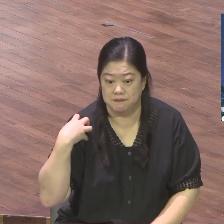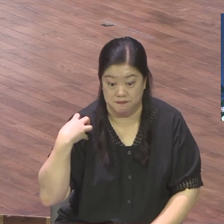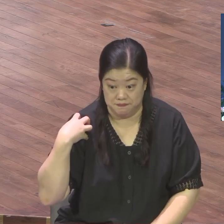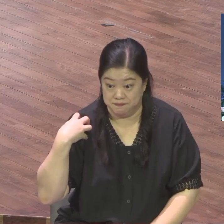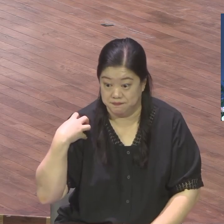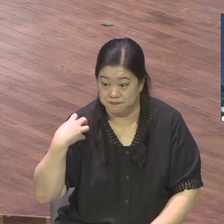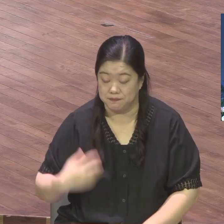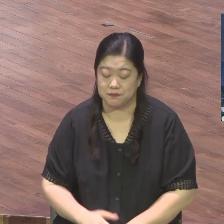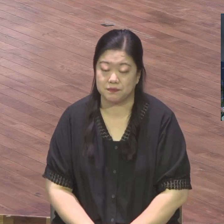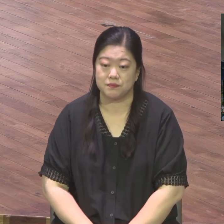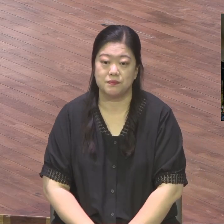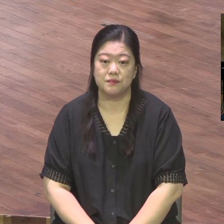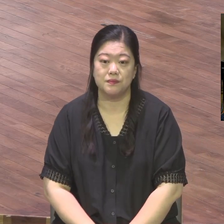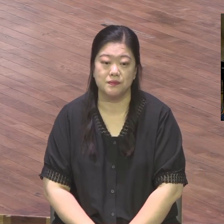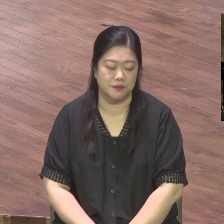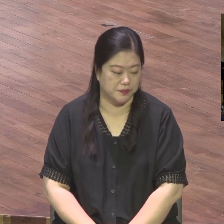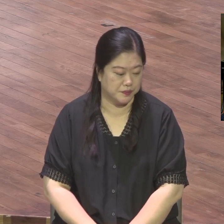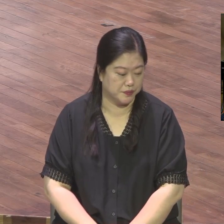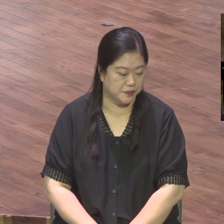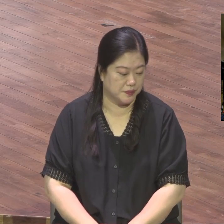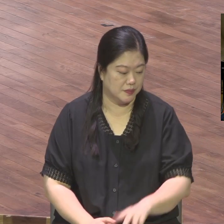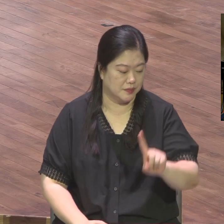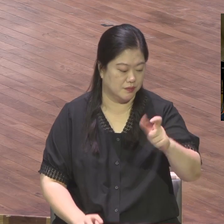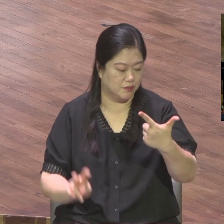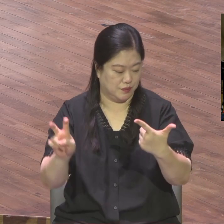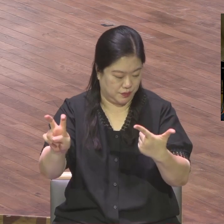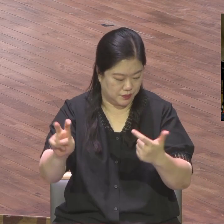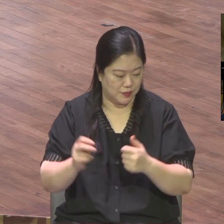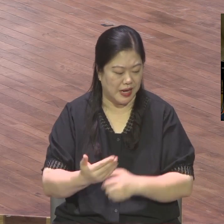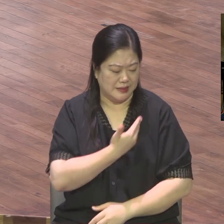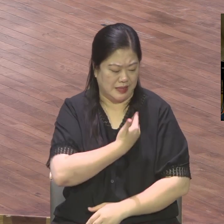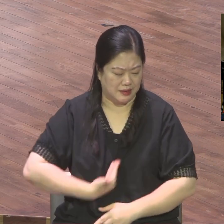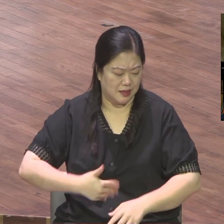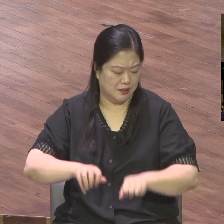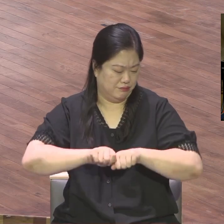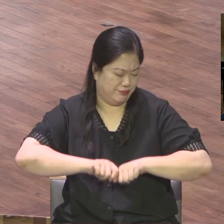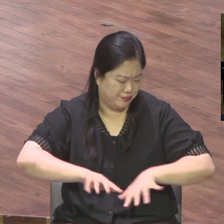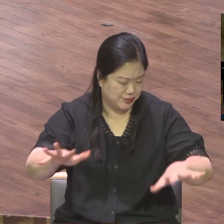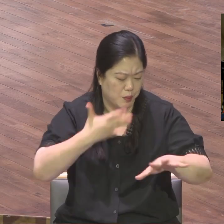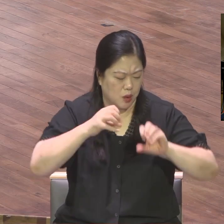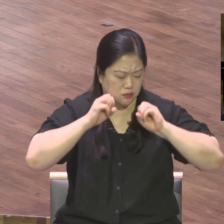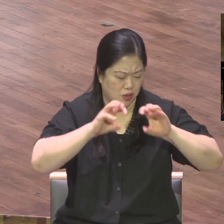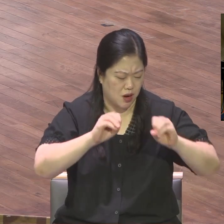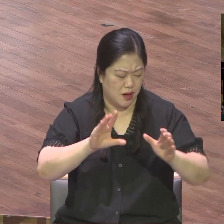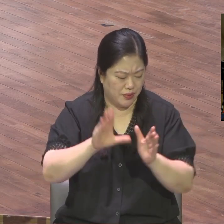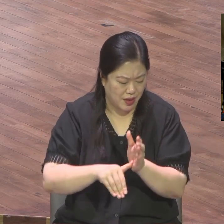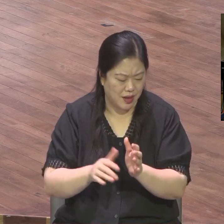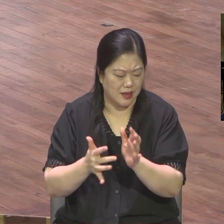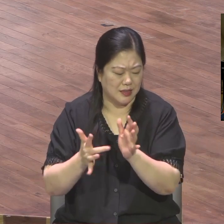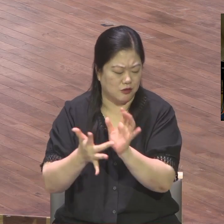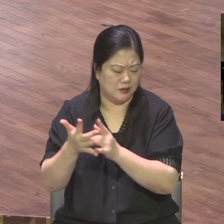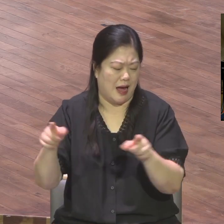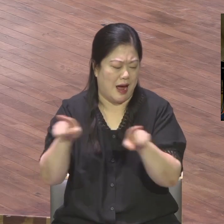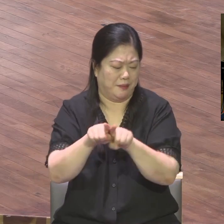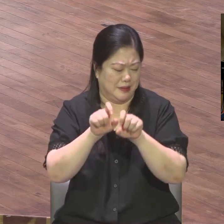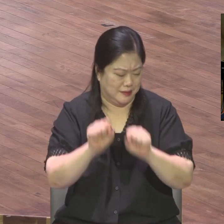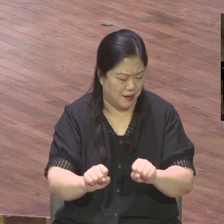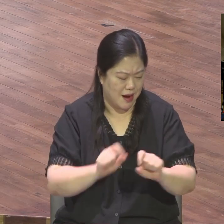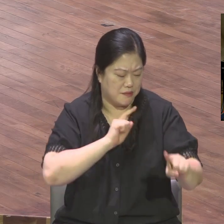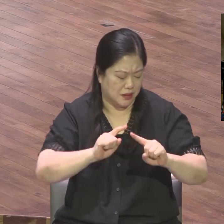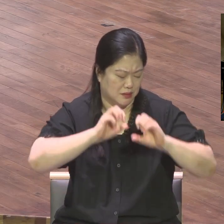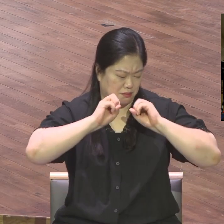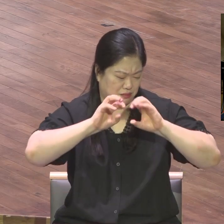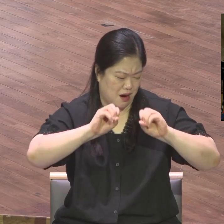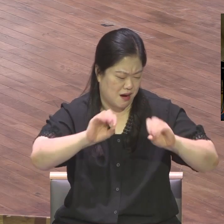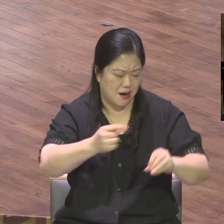20절 보세요. 제자들이 나가 두루 전파할 시 주께서 함께 역사하사 그 따르는 표적으로 말씀을